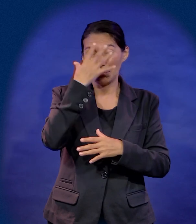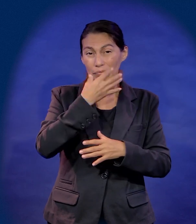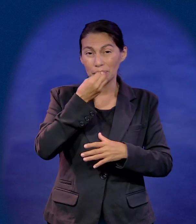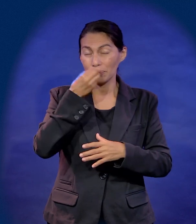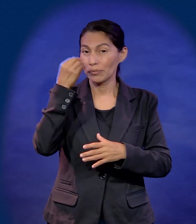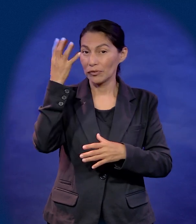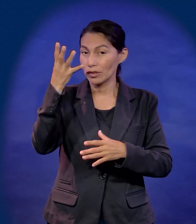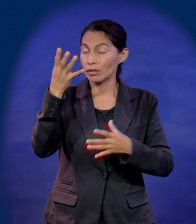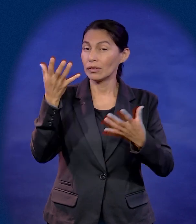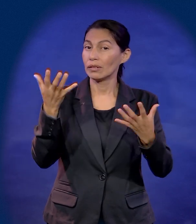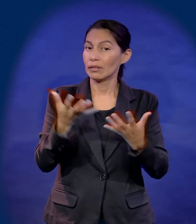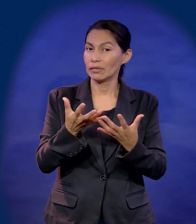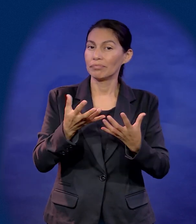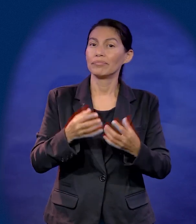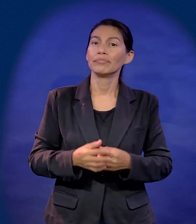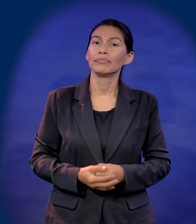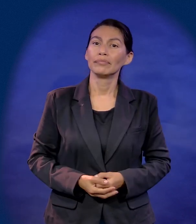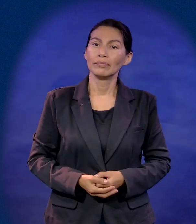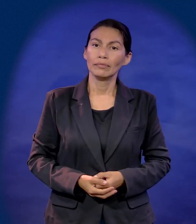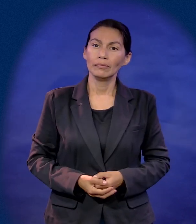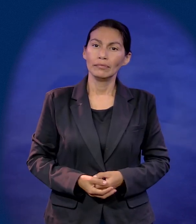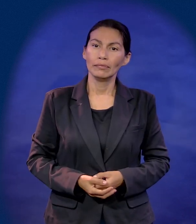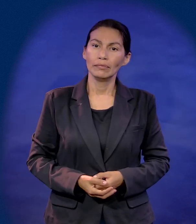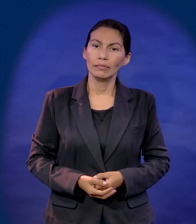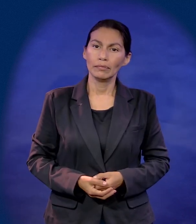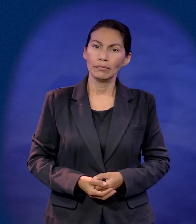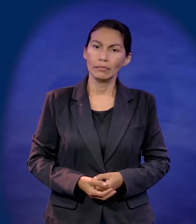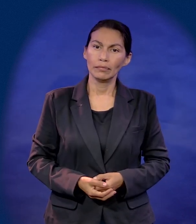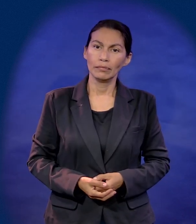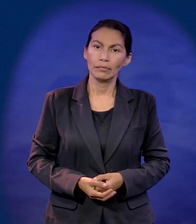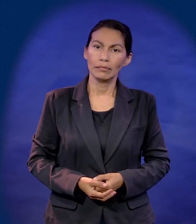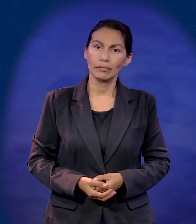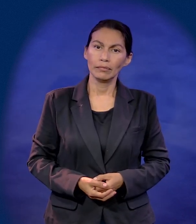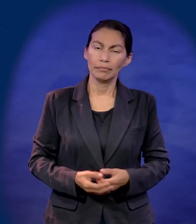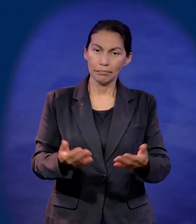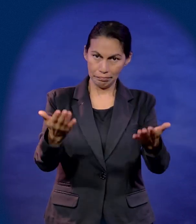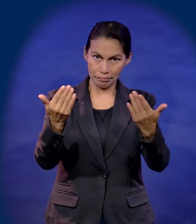Y el Señor hará cosas extraordinarias hoy.